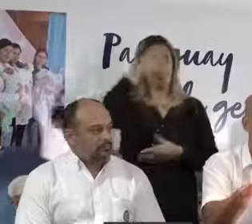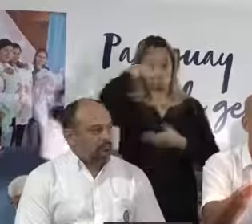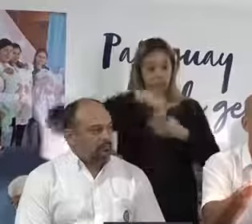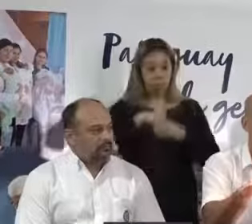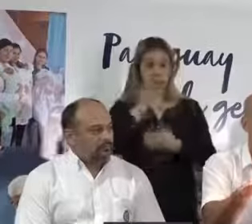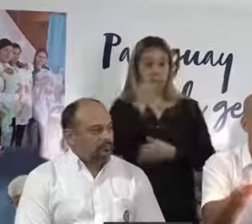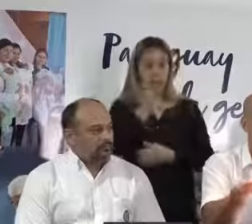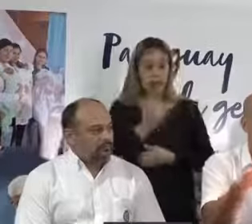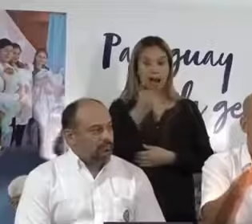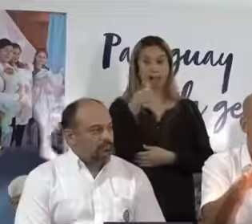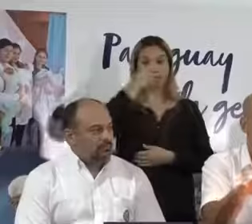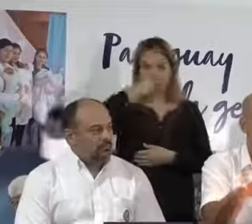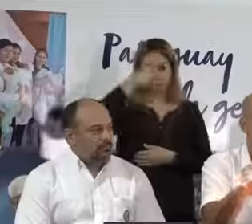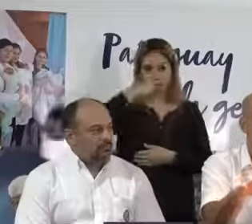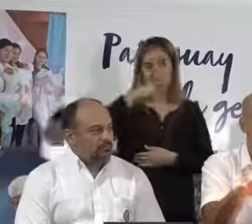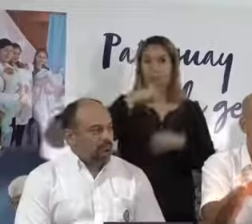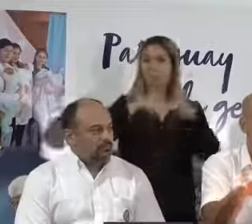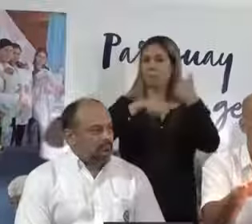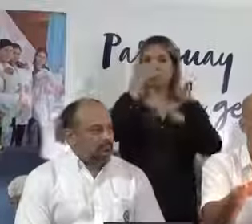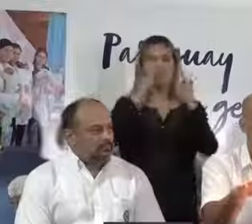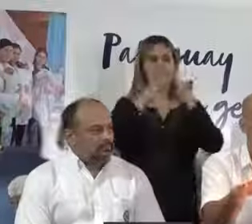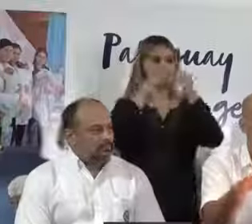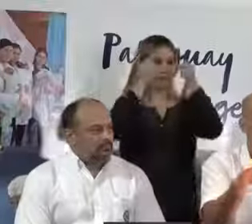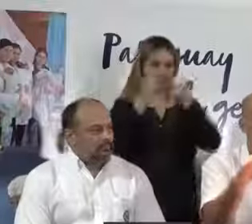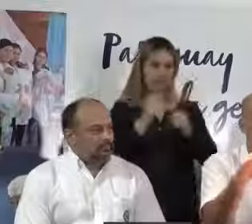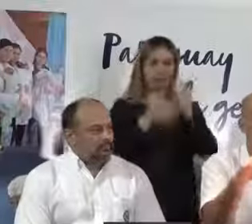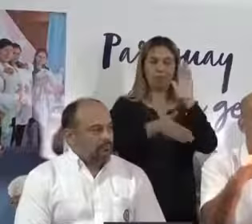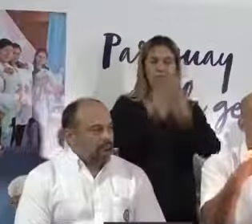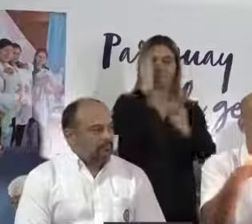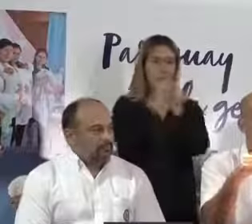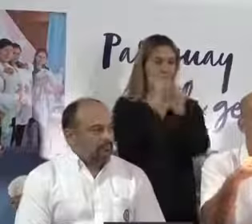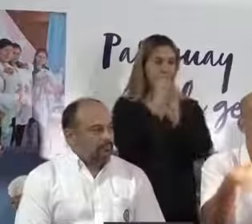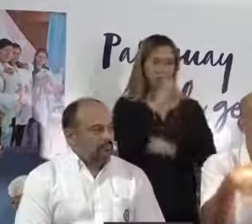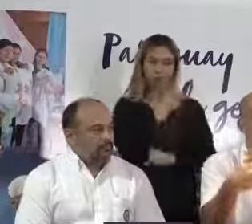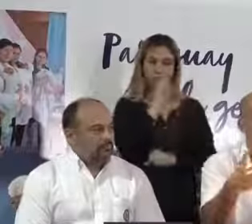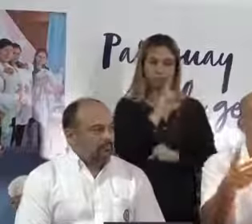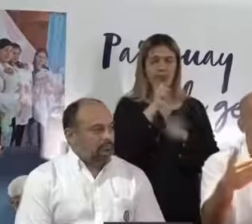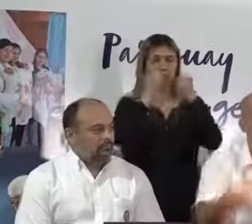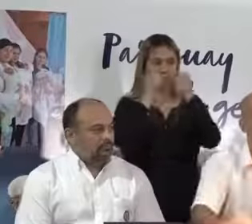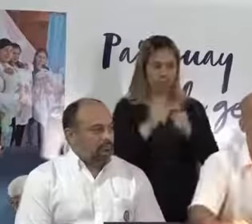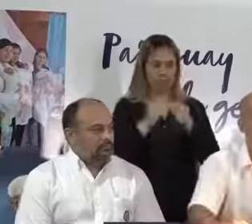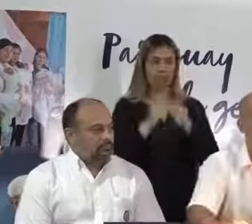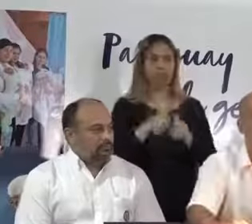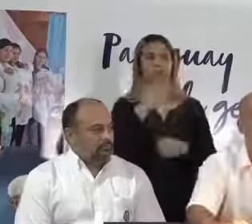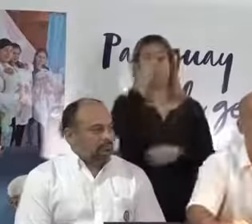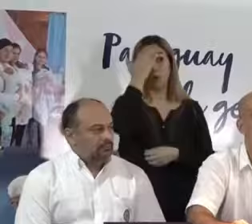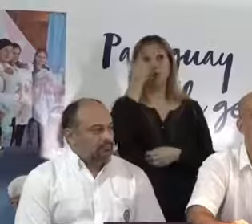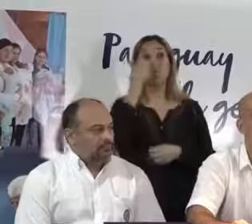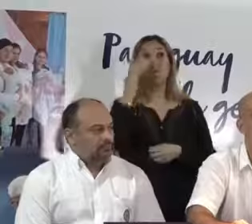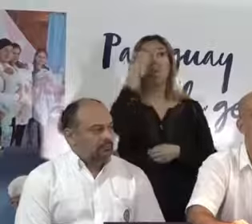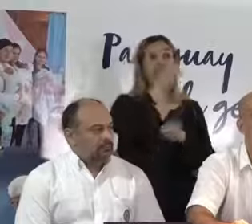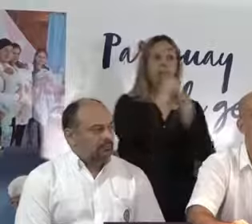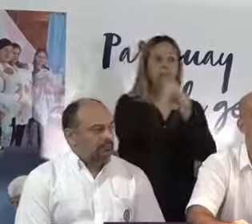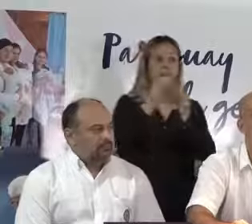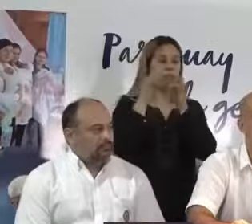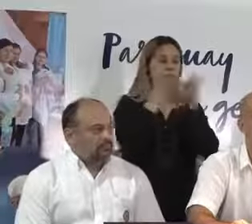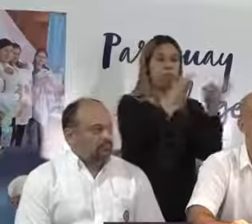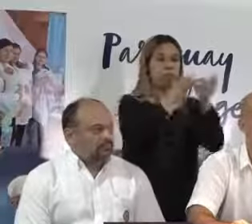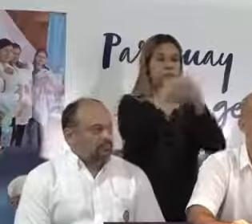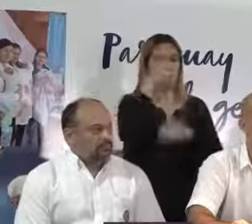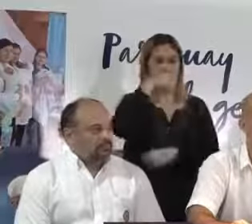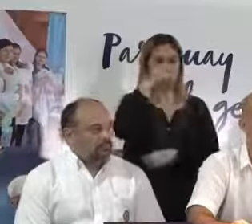respiratorios realmente se queden en sus hogares y que no vayan al trabajo a los efectos de que no contagien,